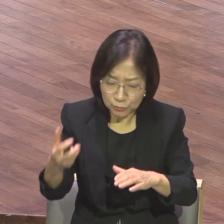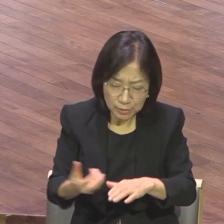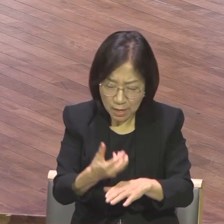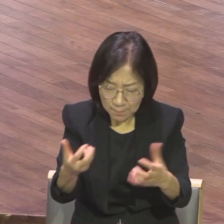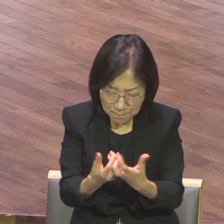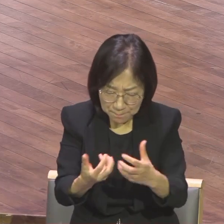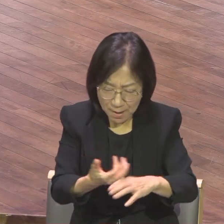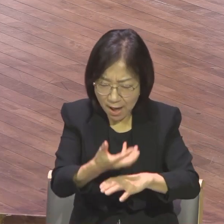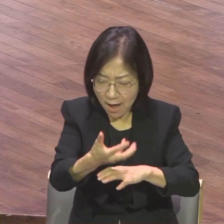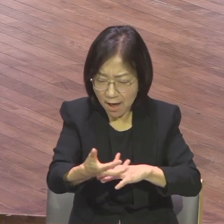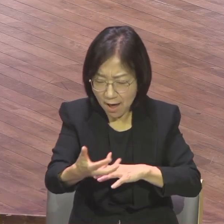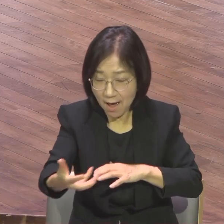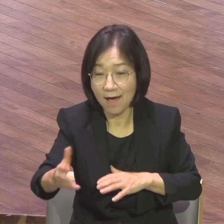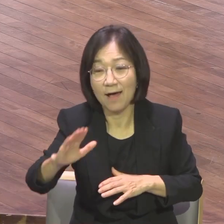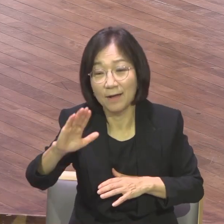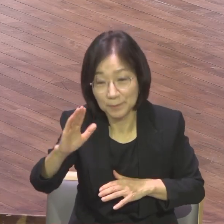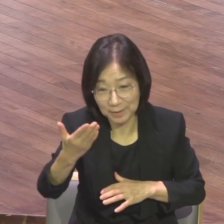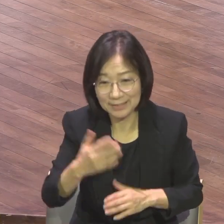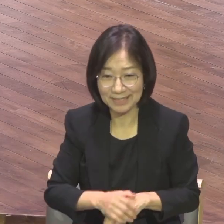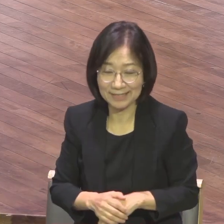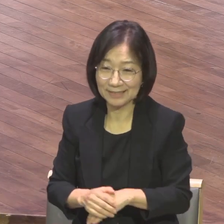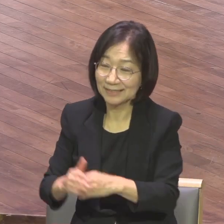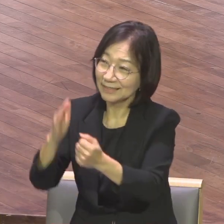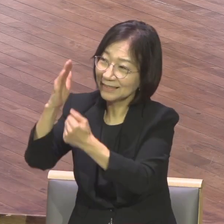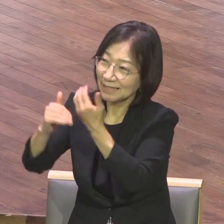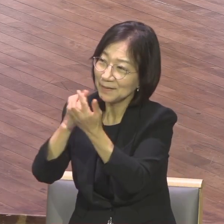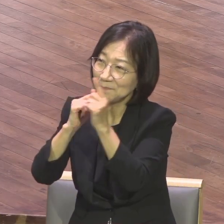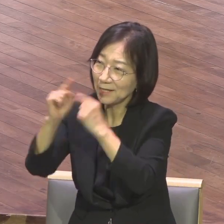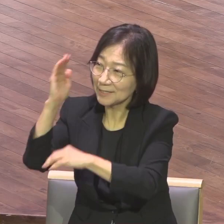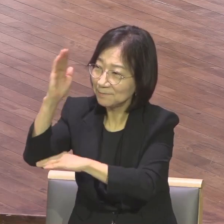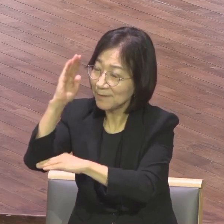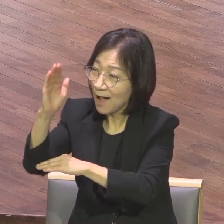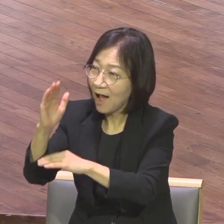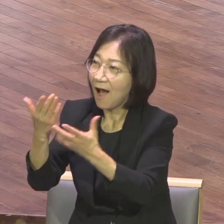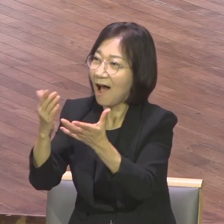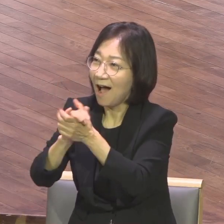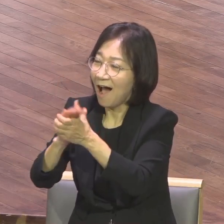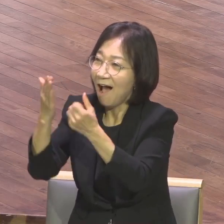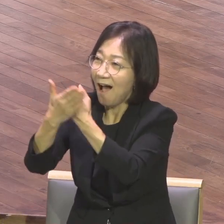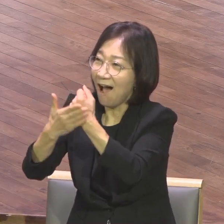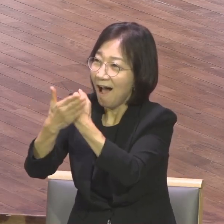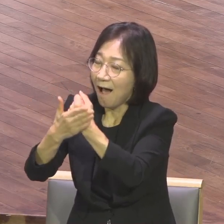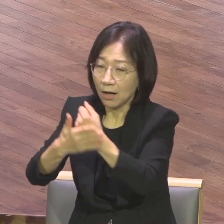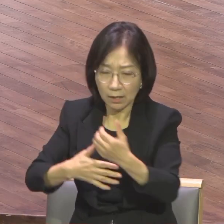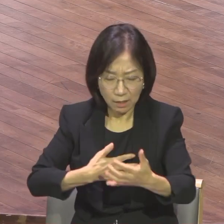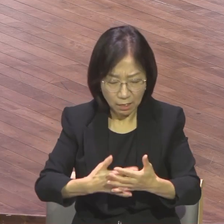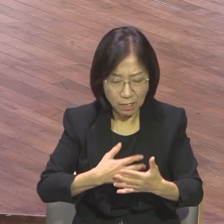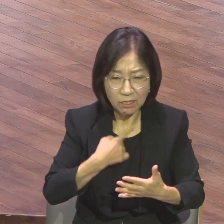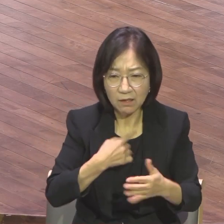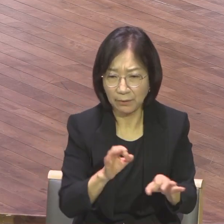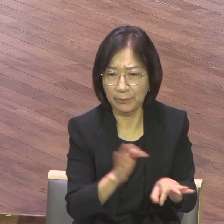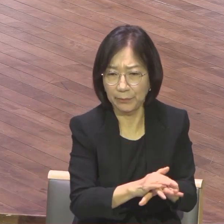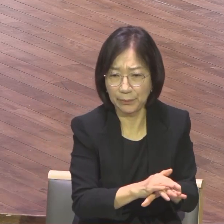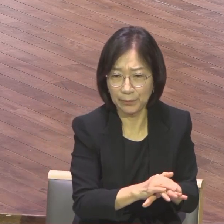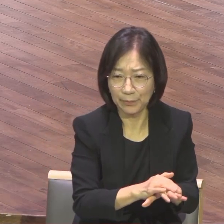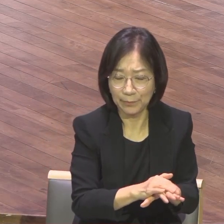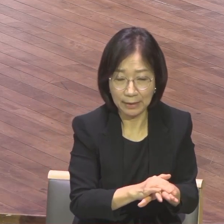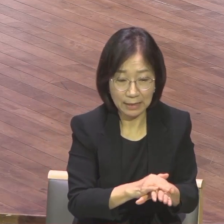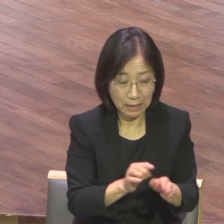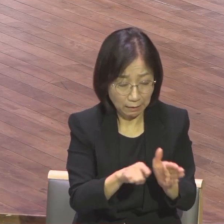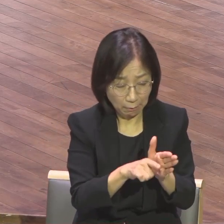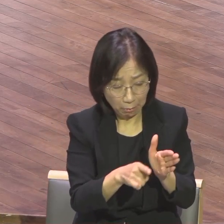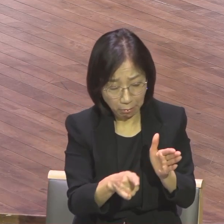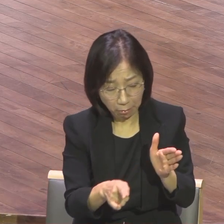말씀의 은혜를 받으면, 하나님 말씀 은혜를 받으면 이상하게 그 두려움과 불안이 없어지면서, 내 속에 모든